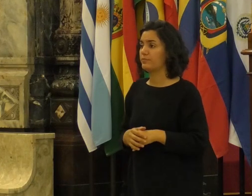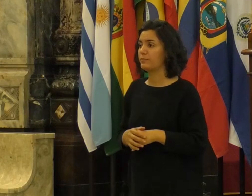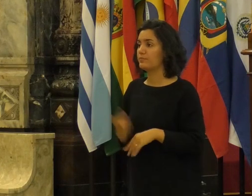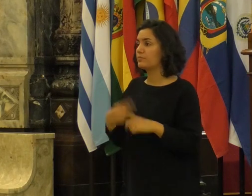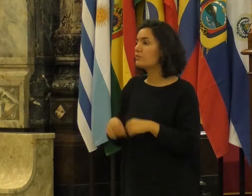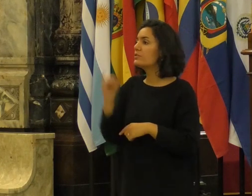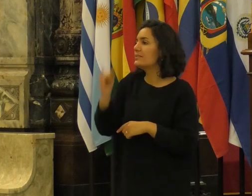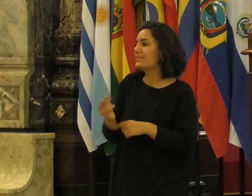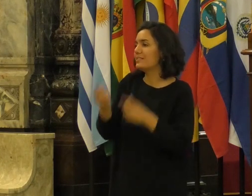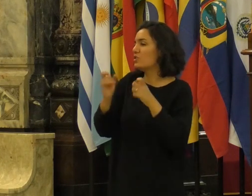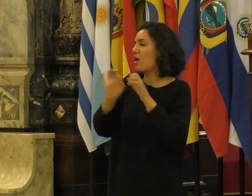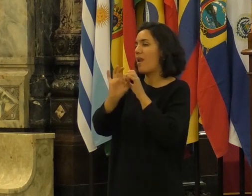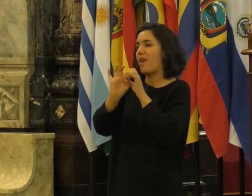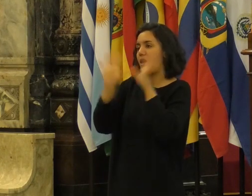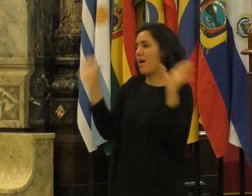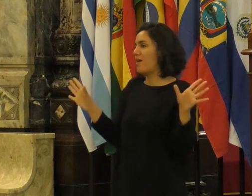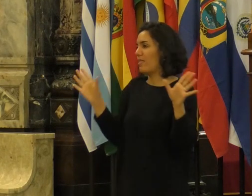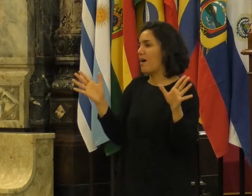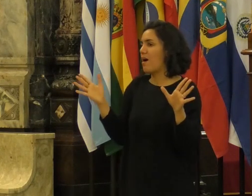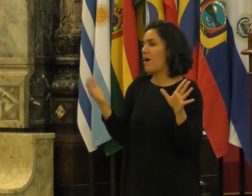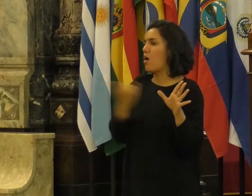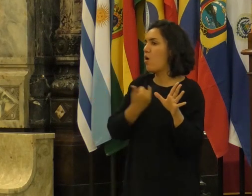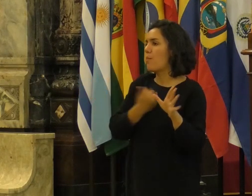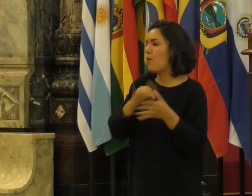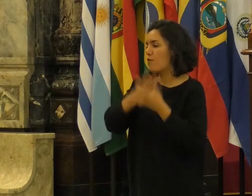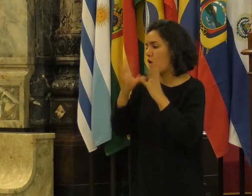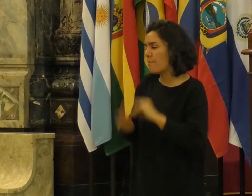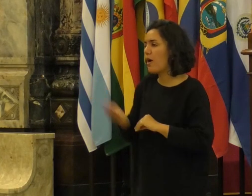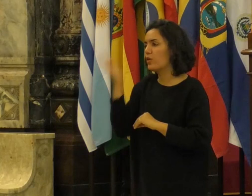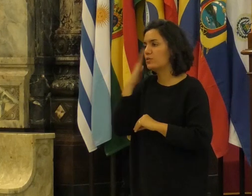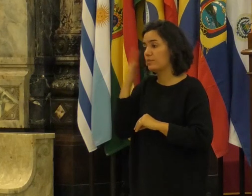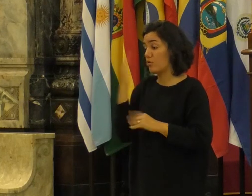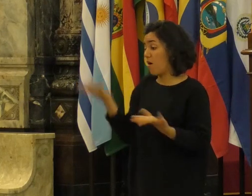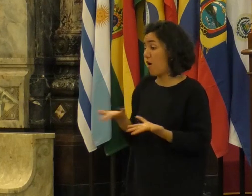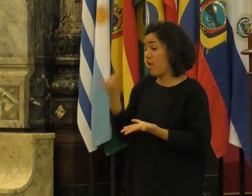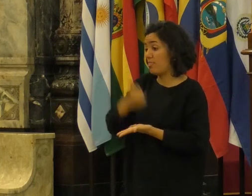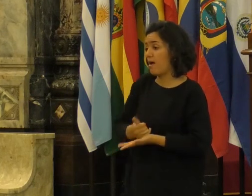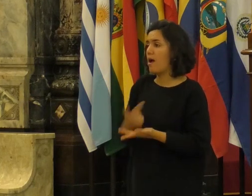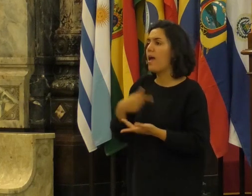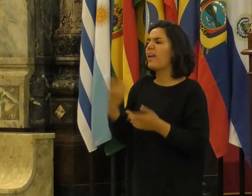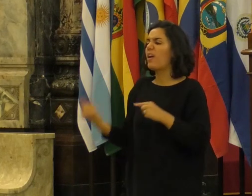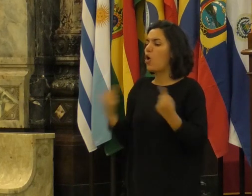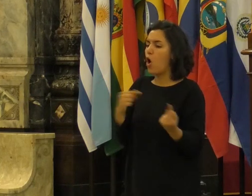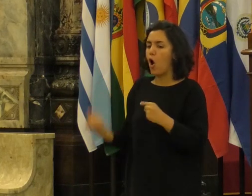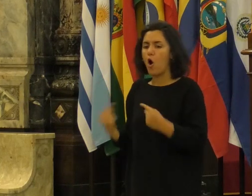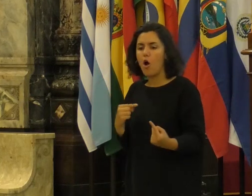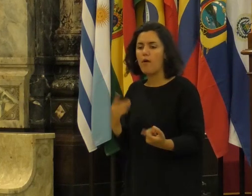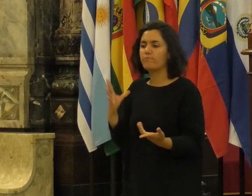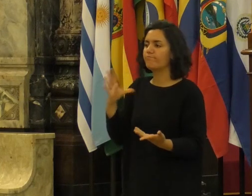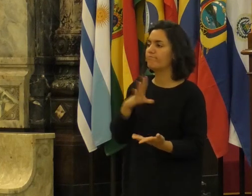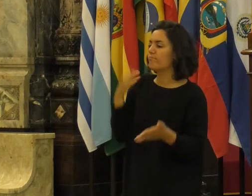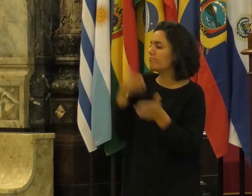Tenemos que tener claridad en cuál es el modo de conocimiento en el que estamos, qué contradicciones estamos viendo, qué nos frena,